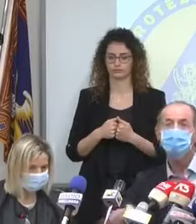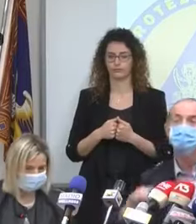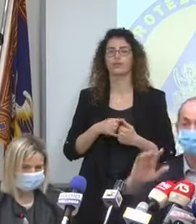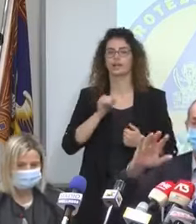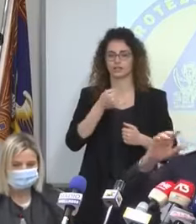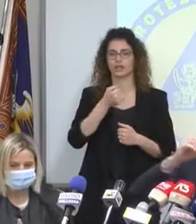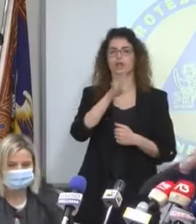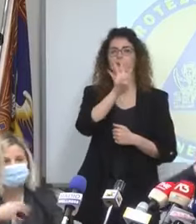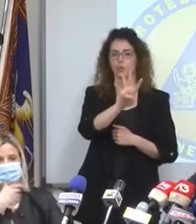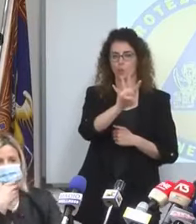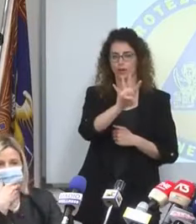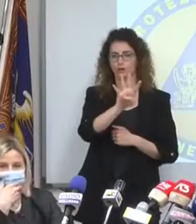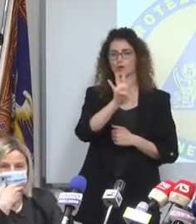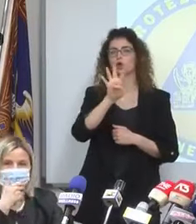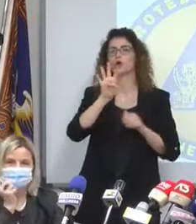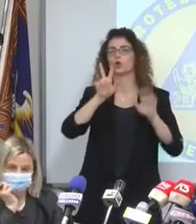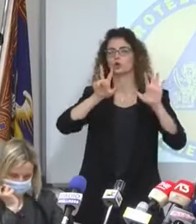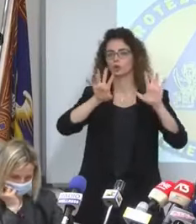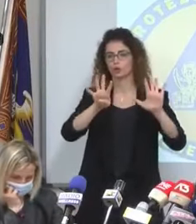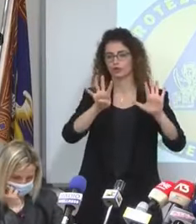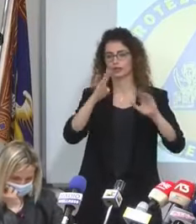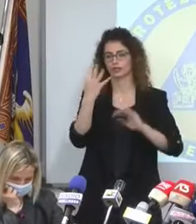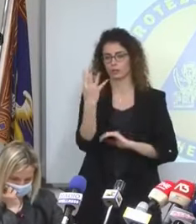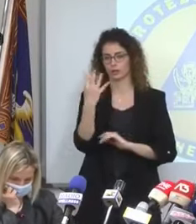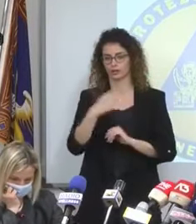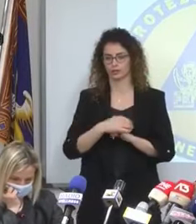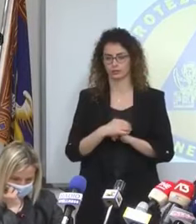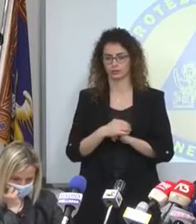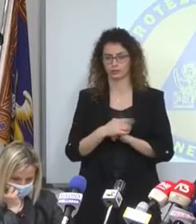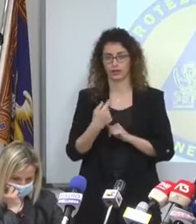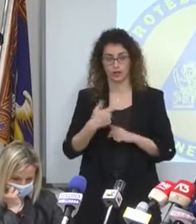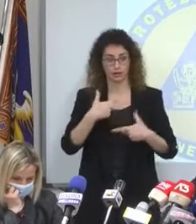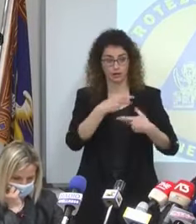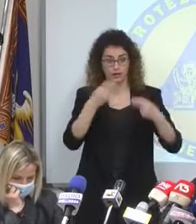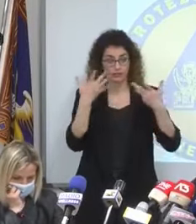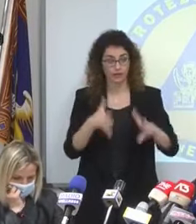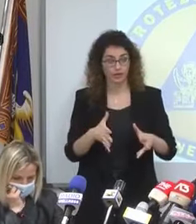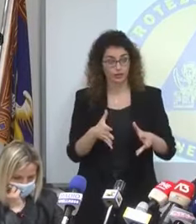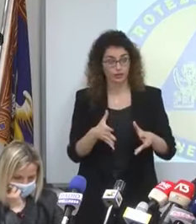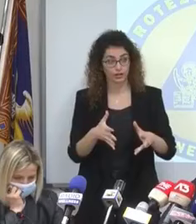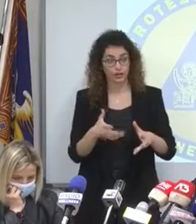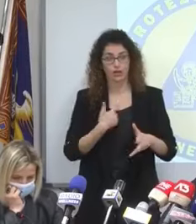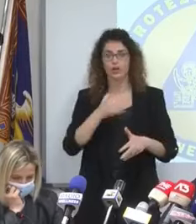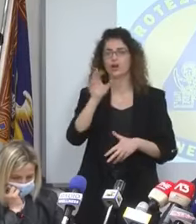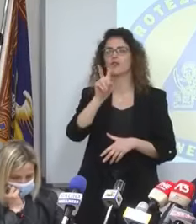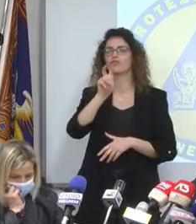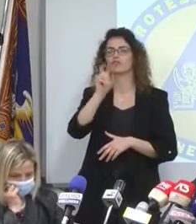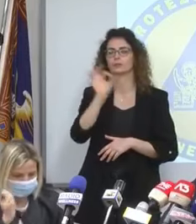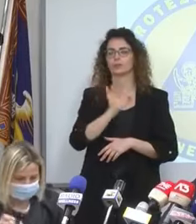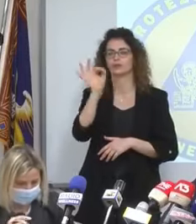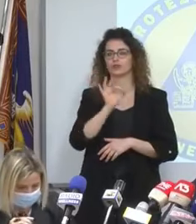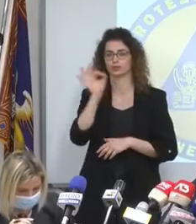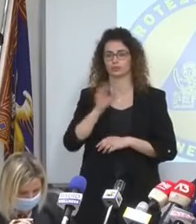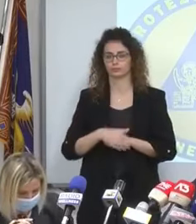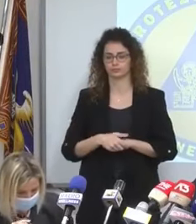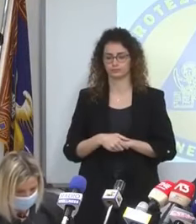Ma sì, 494, scusate, sì, grazie. Quindi questi bambini avete vaccinato? Il 20% mi sembra.